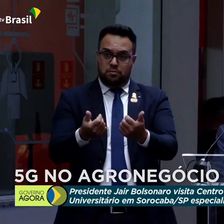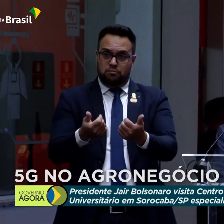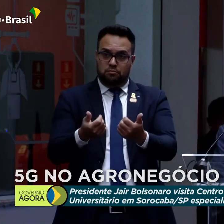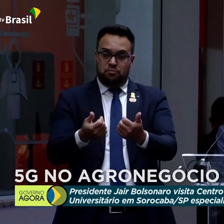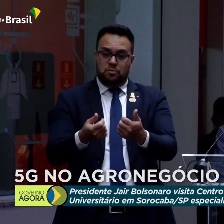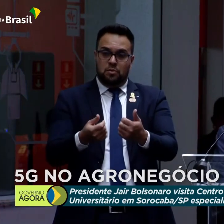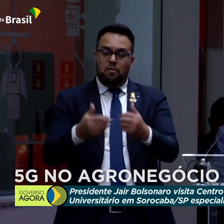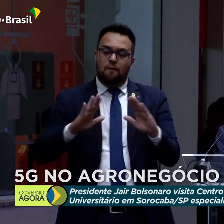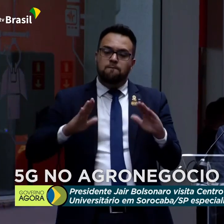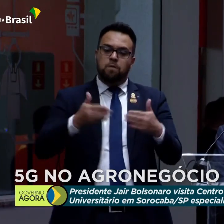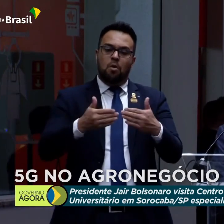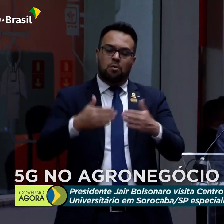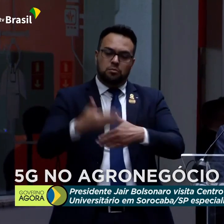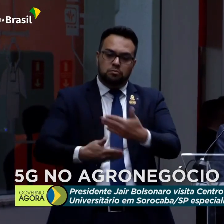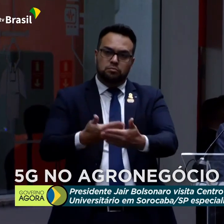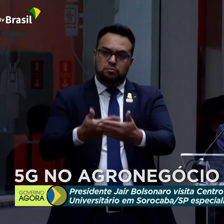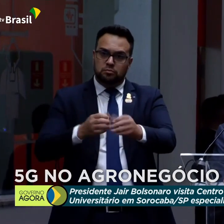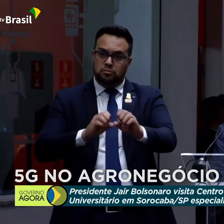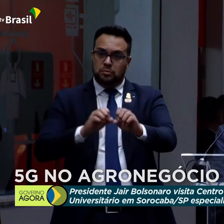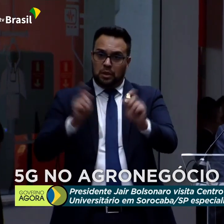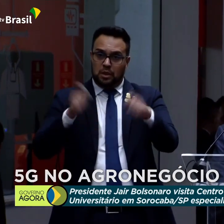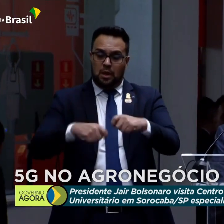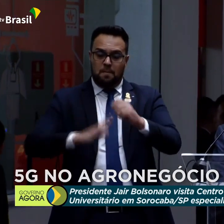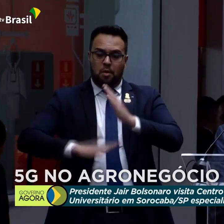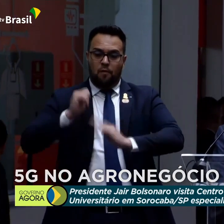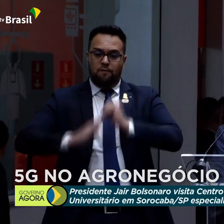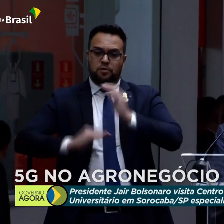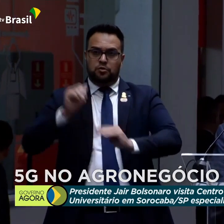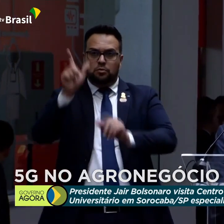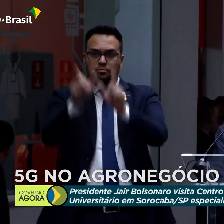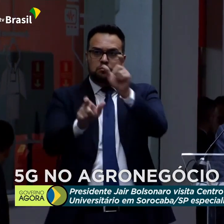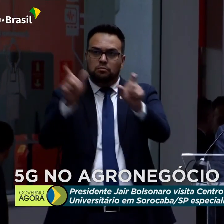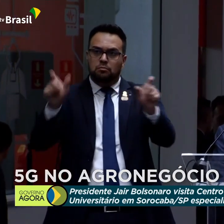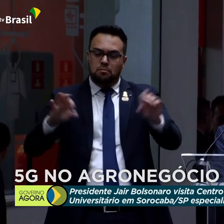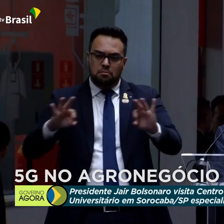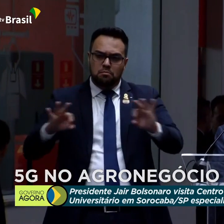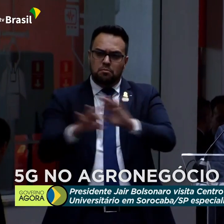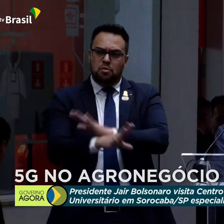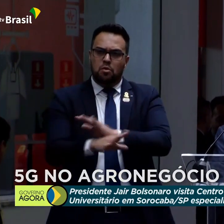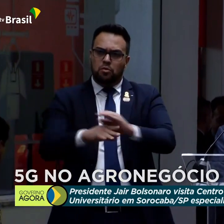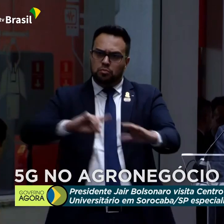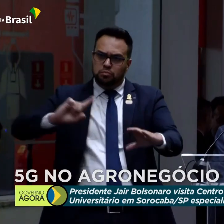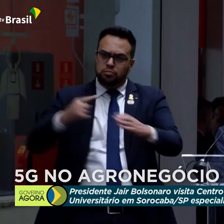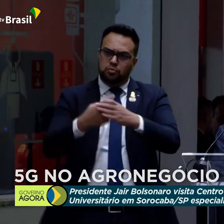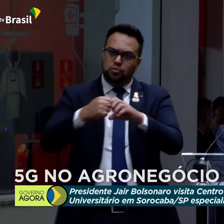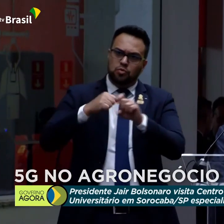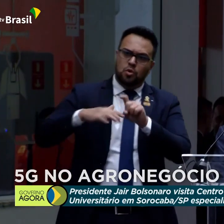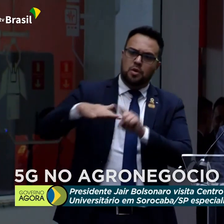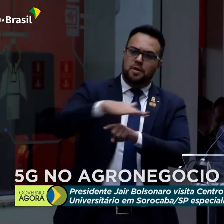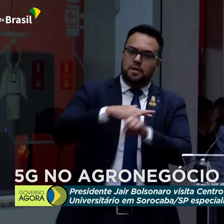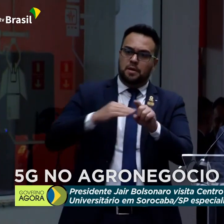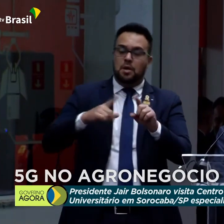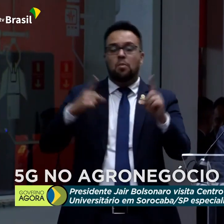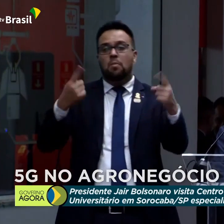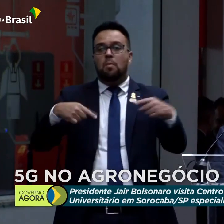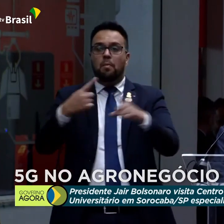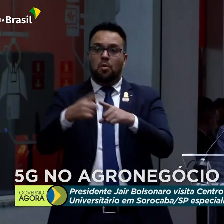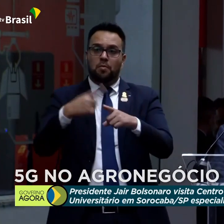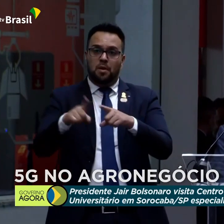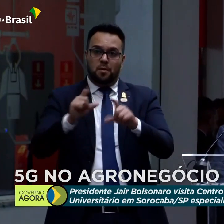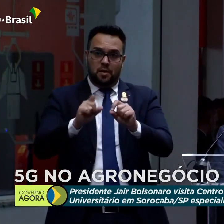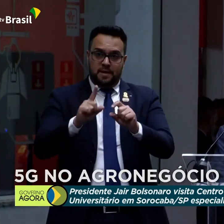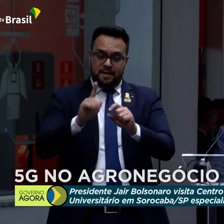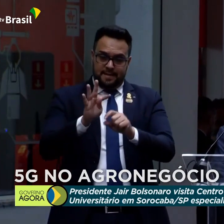desenvolver profissionais cidadãos preparados para a vida. Formar profissionais engajados com problemas reais, técnicos,